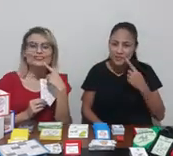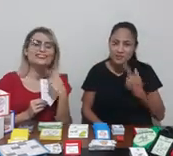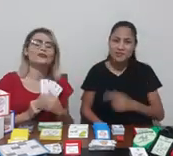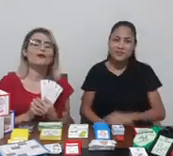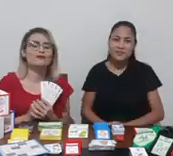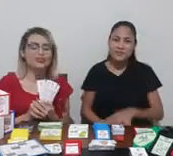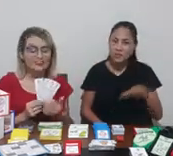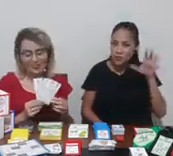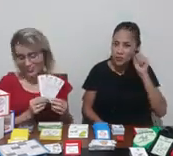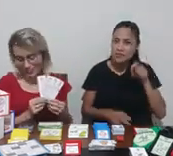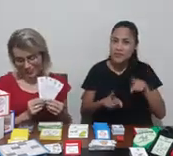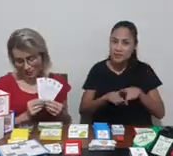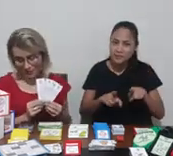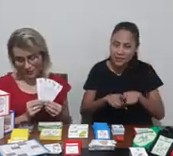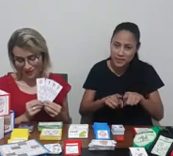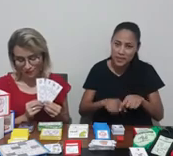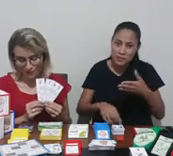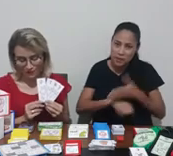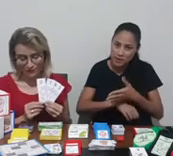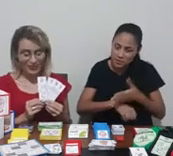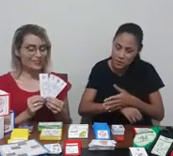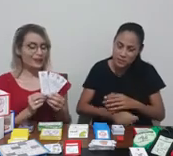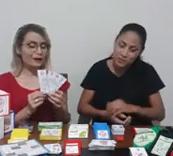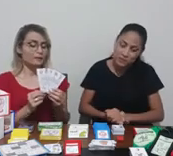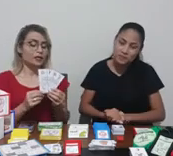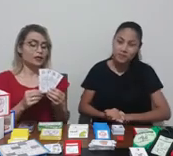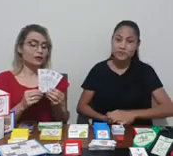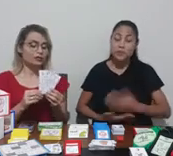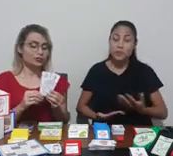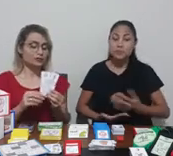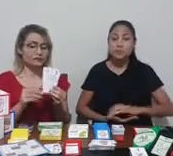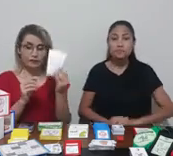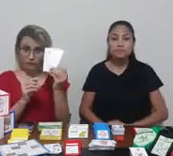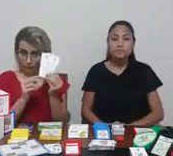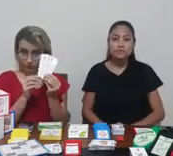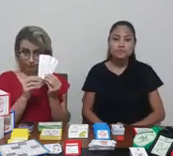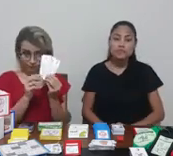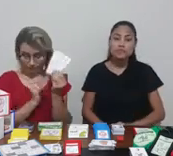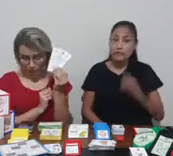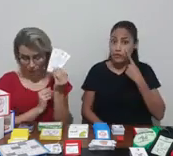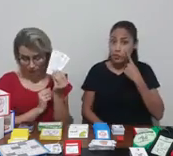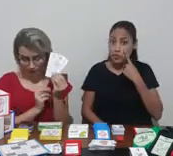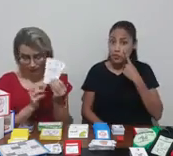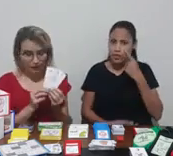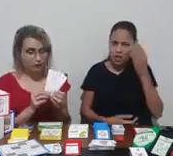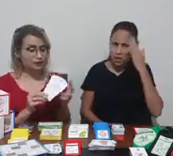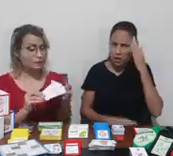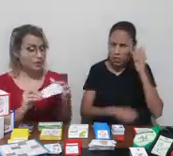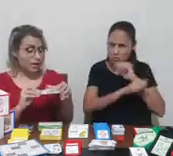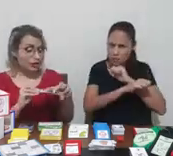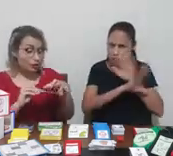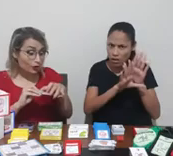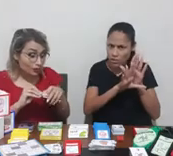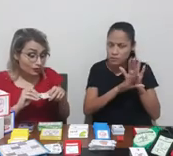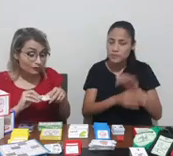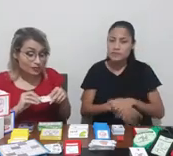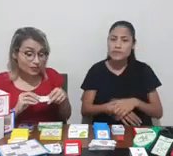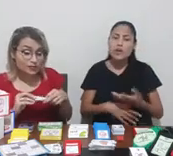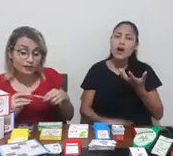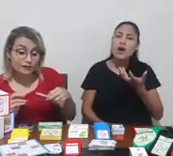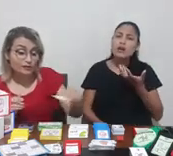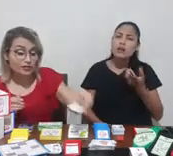surdos e ouvintes que estão aí comigo, tá? Então, gente, viram? Deu para entender aqui? Agora eu queria